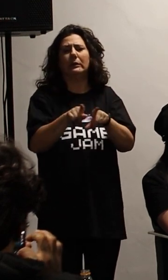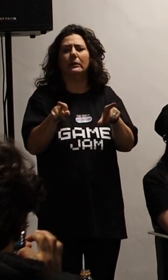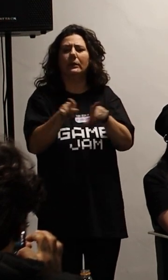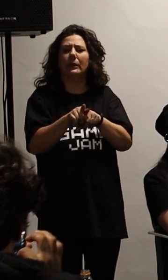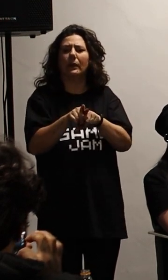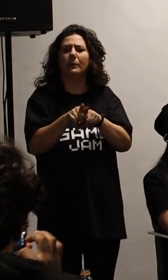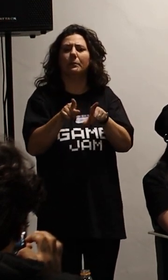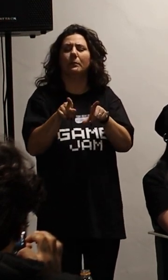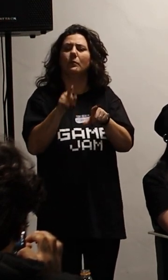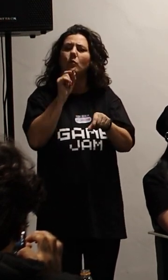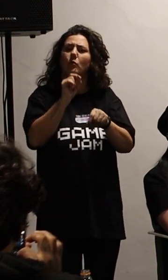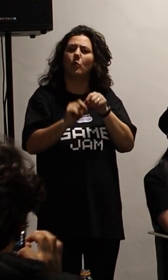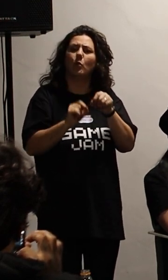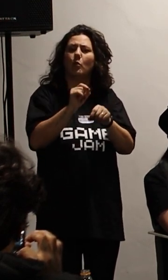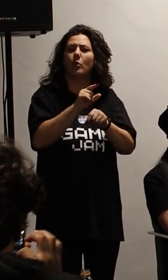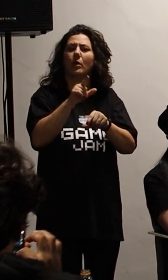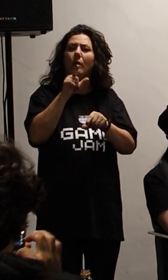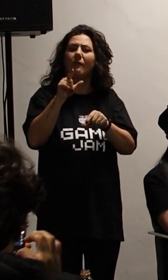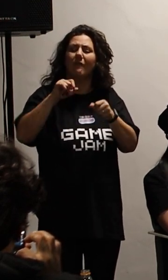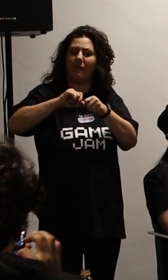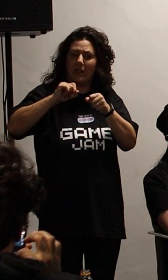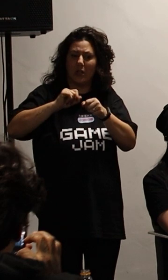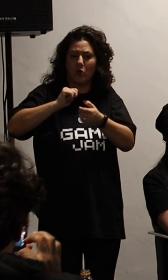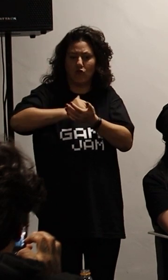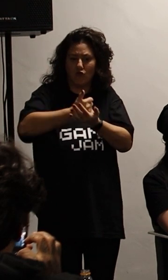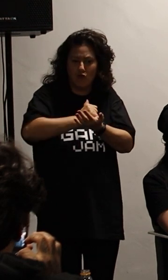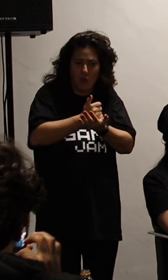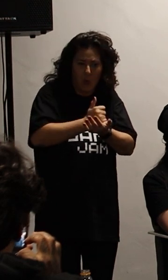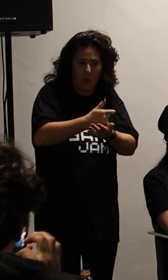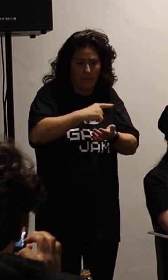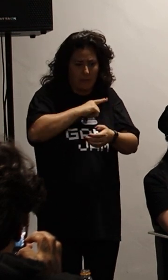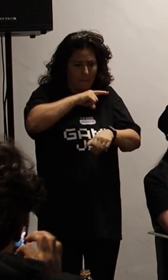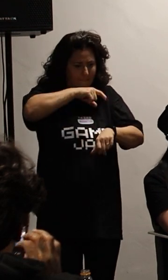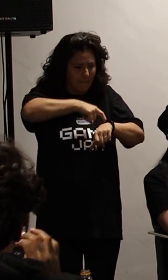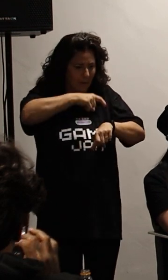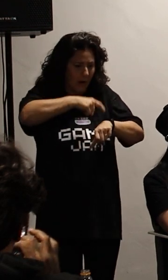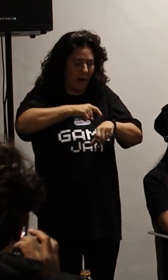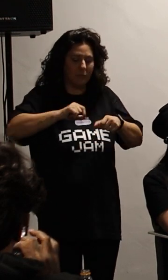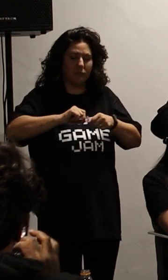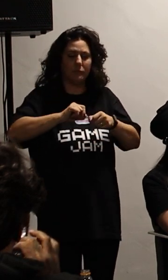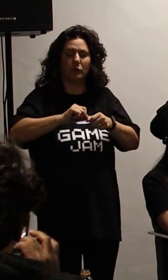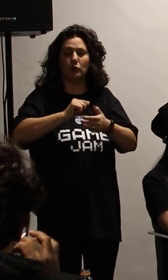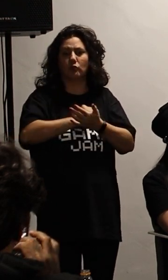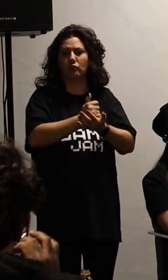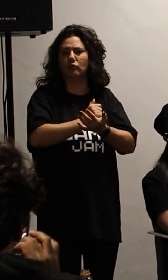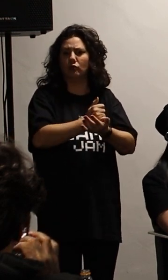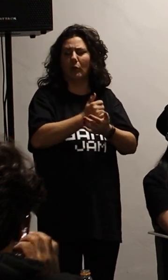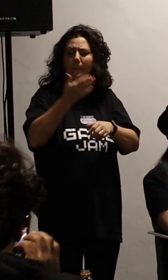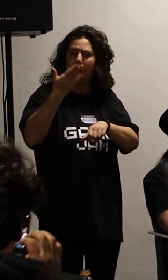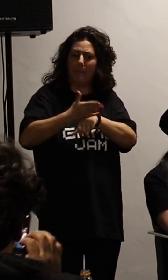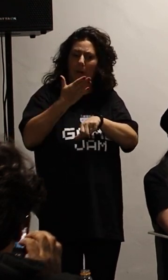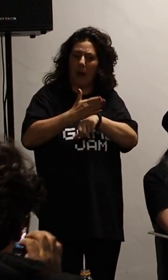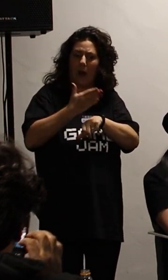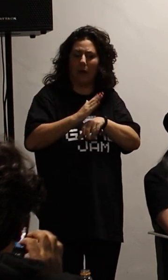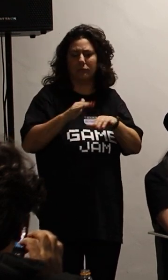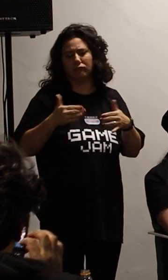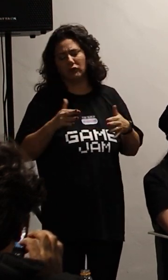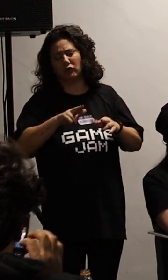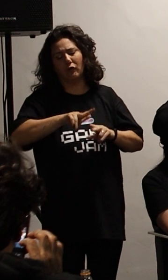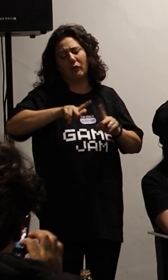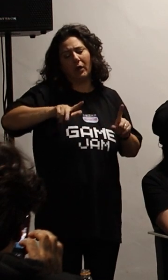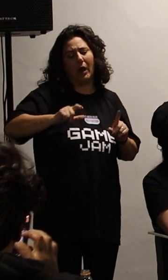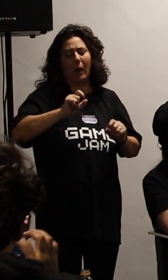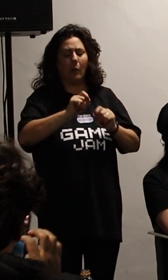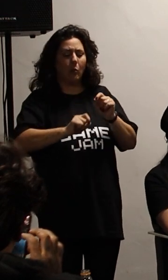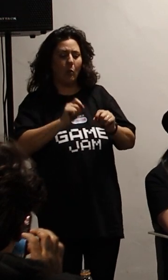Jam te força a fazer um jogo, você tem um prazo para você fazer um jogo, então você vai aprender na prática. É diferente de você estar em casa, hoje